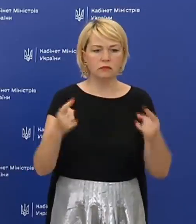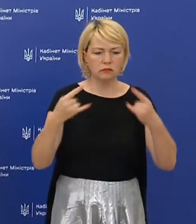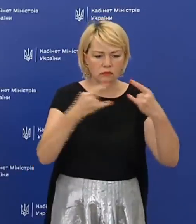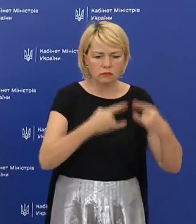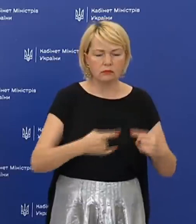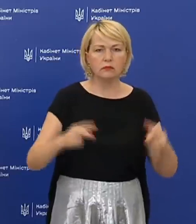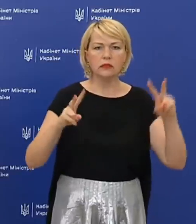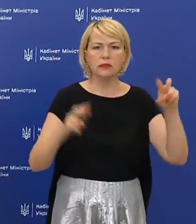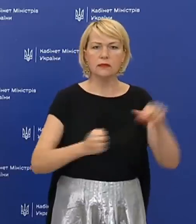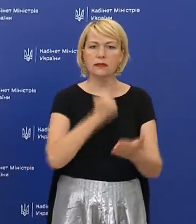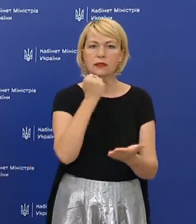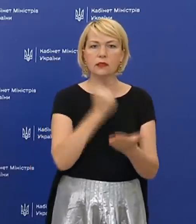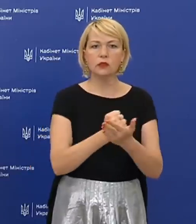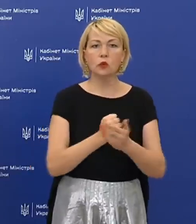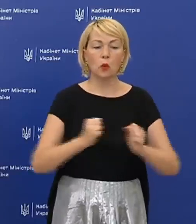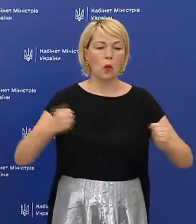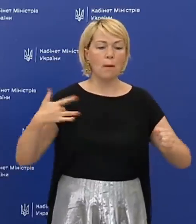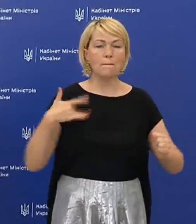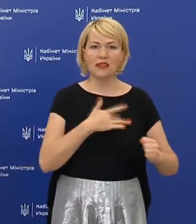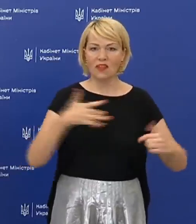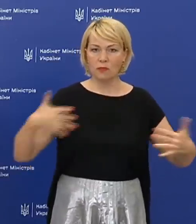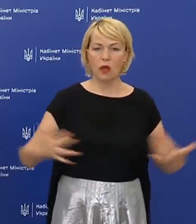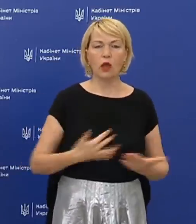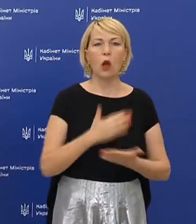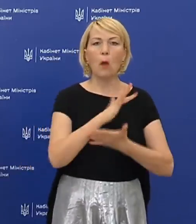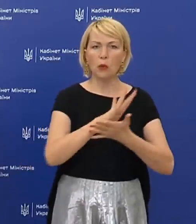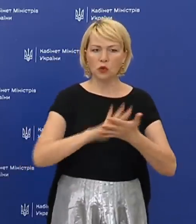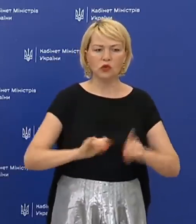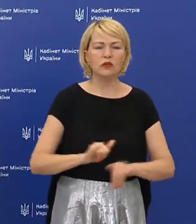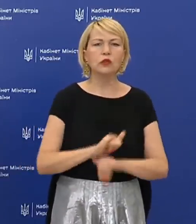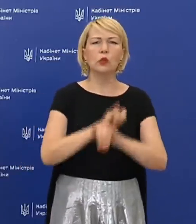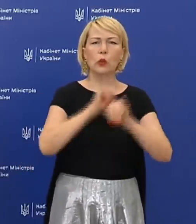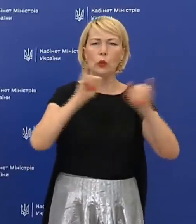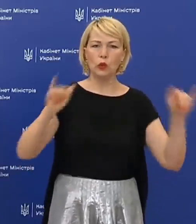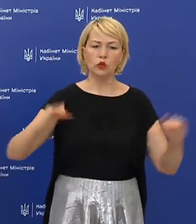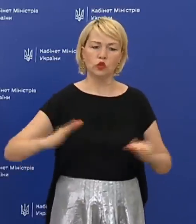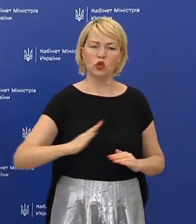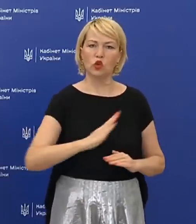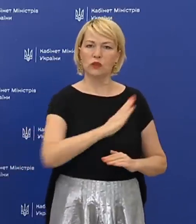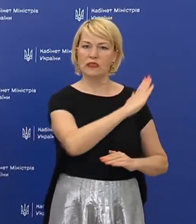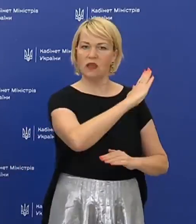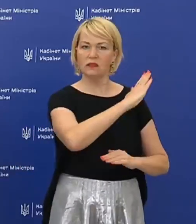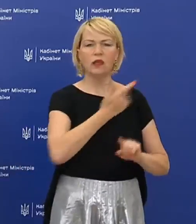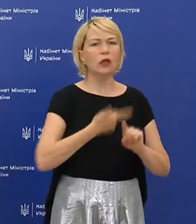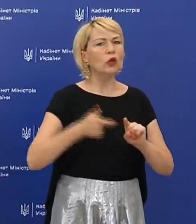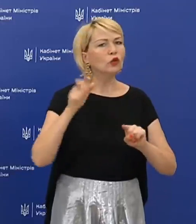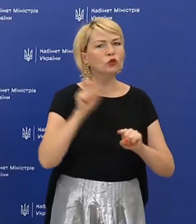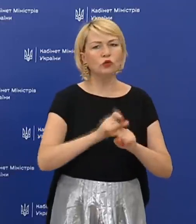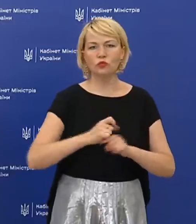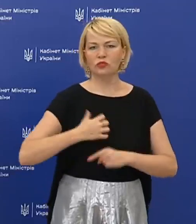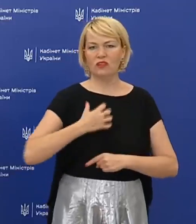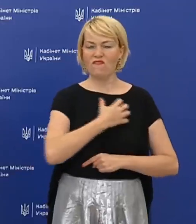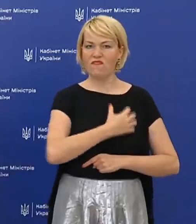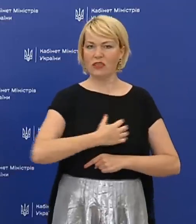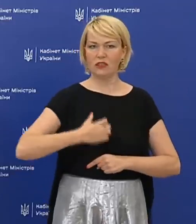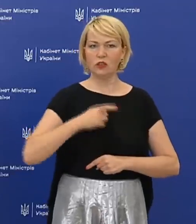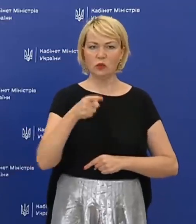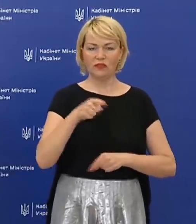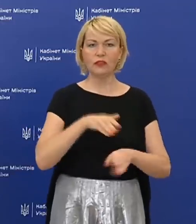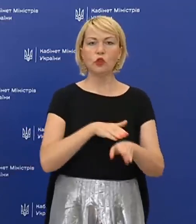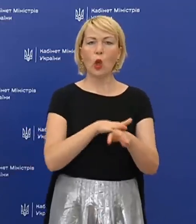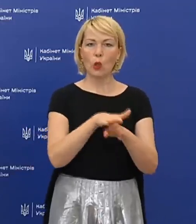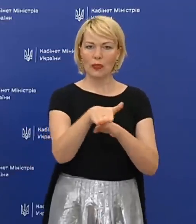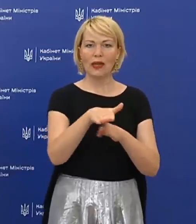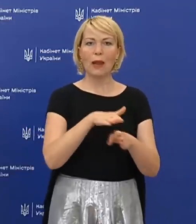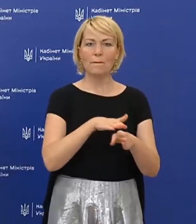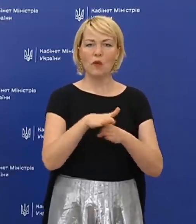діагностуємо пневмонію, вона продовжує зростати. Тому дуже важливо, щоб ви